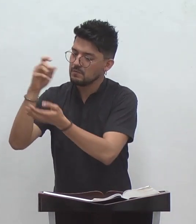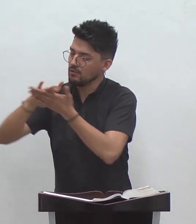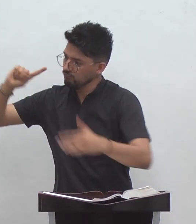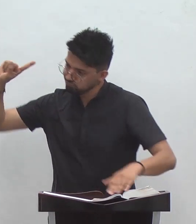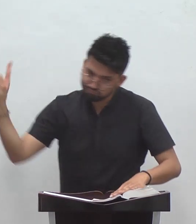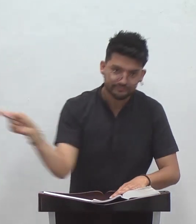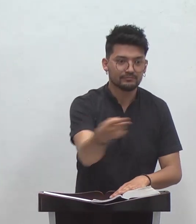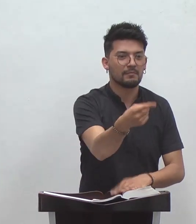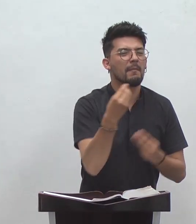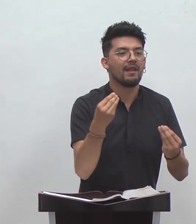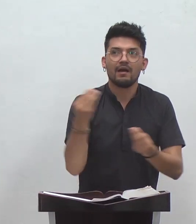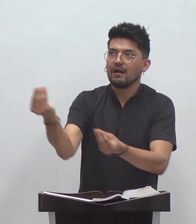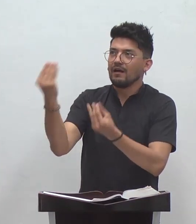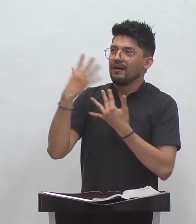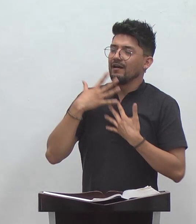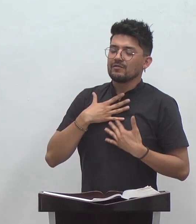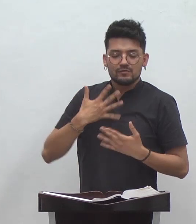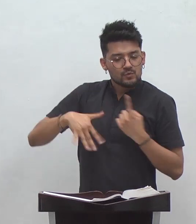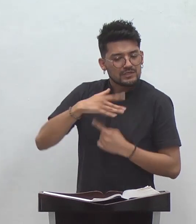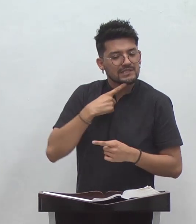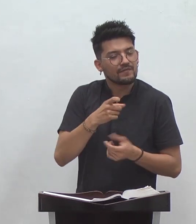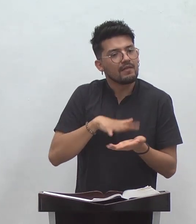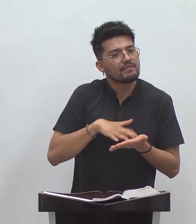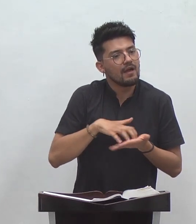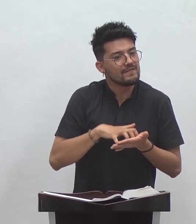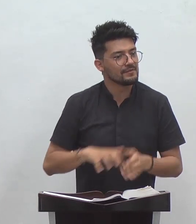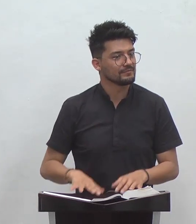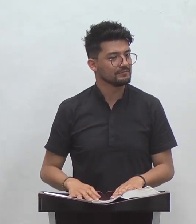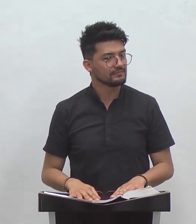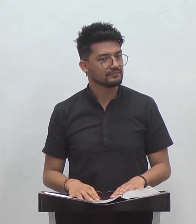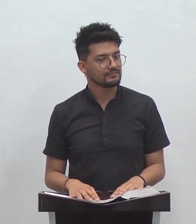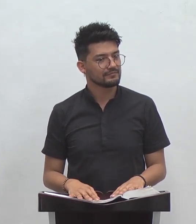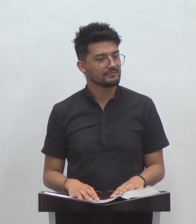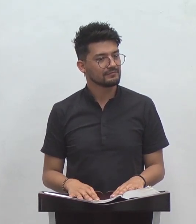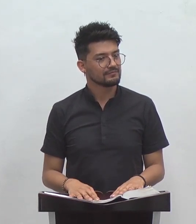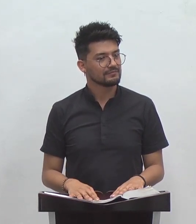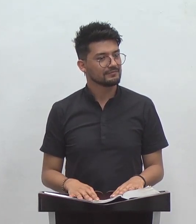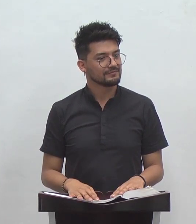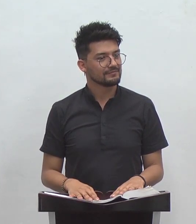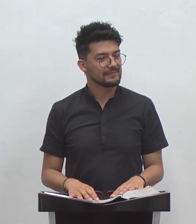dejó para que pudiéramos servir y hacer la obra. Y Él es quien nos ayuda en nuestras debilidades.